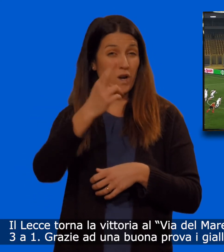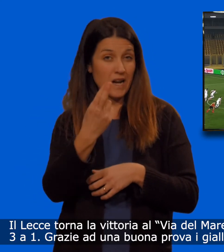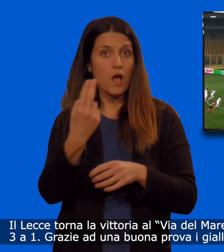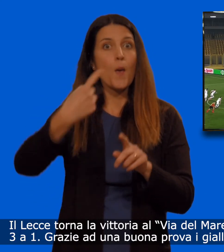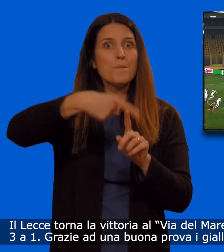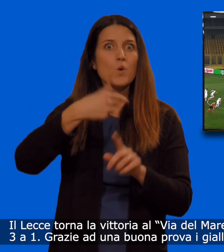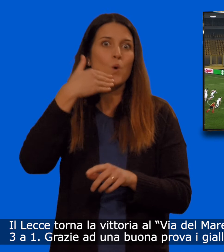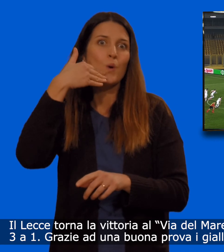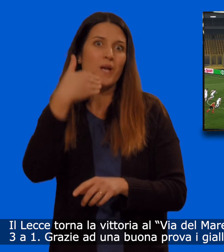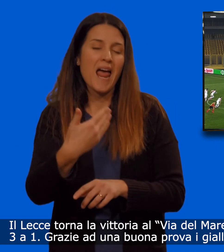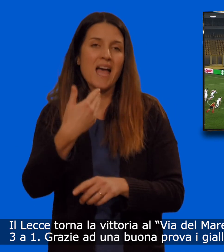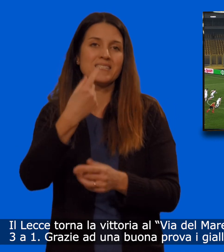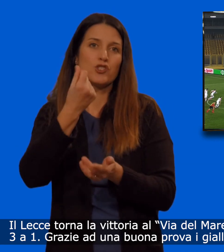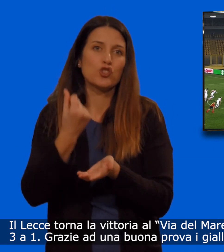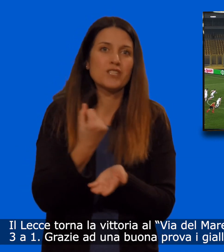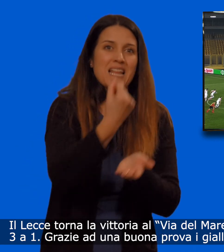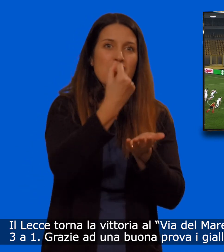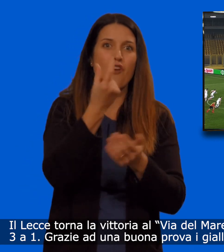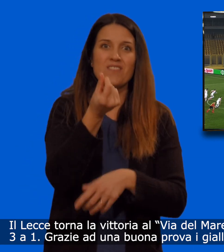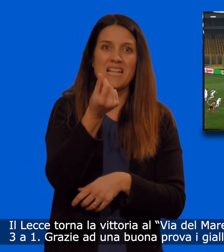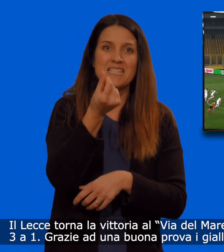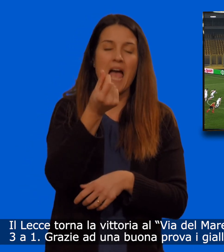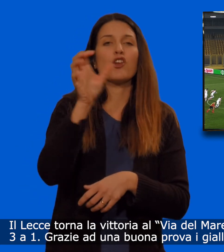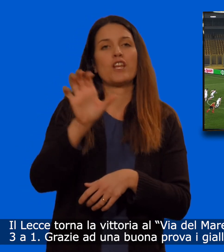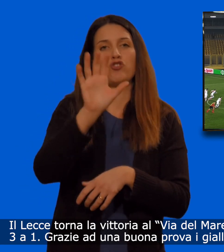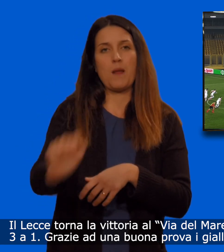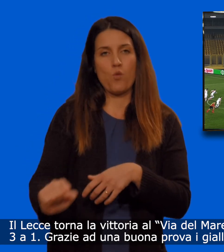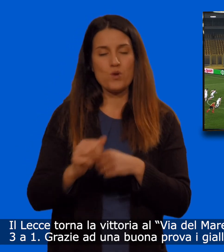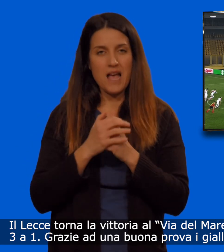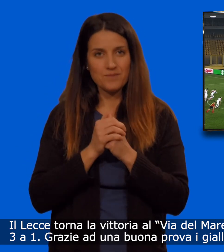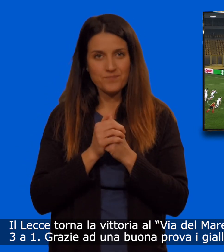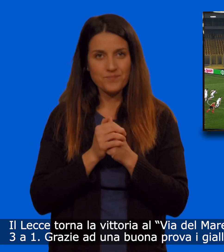Il Lecce torna alla vittoria al Via del Mare, battendo il Cosenza 3-1.